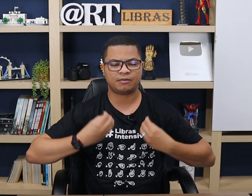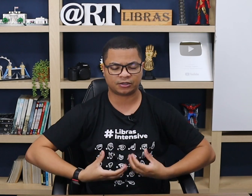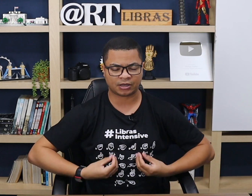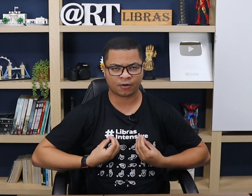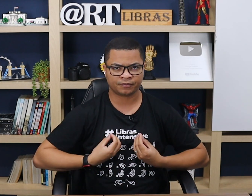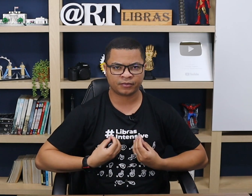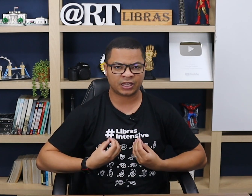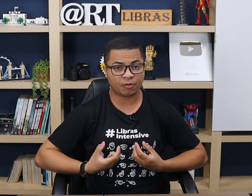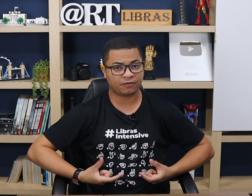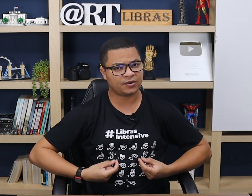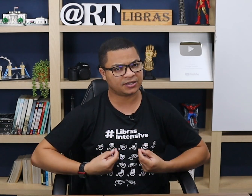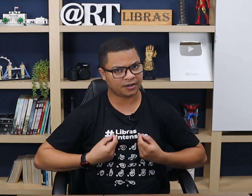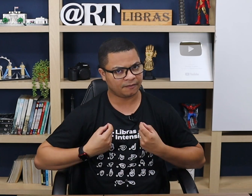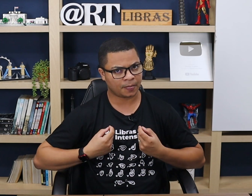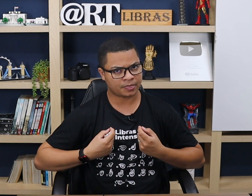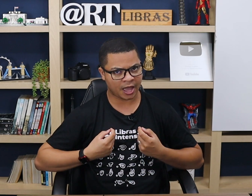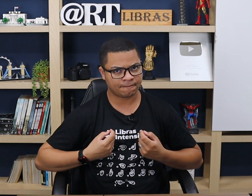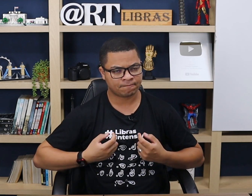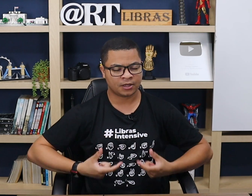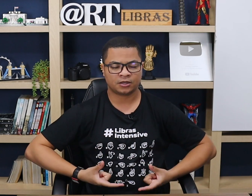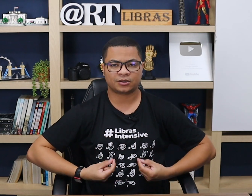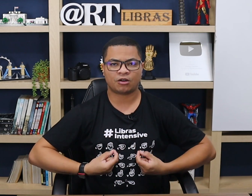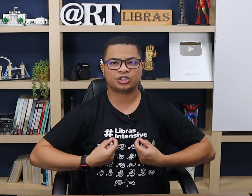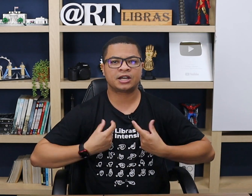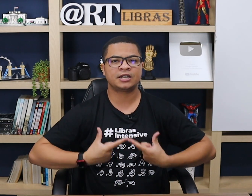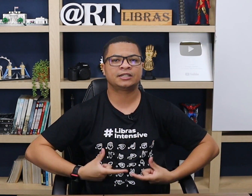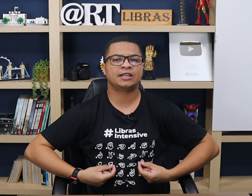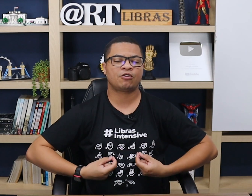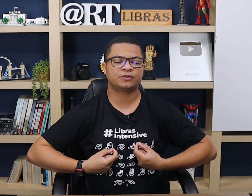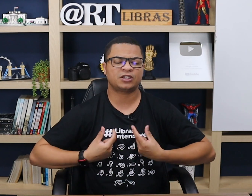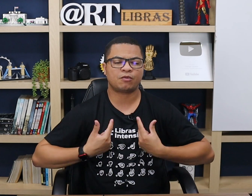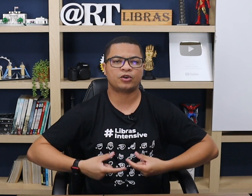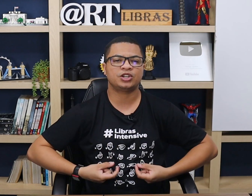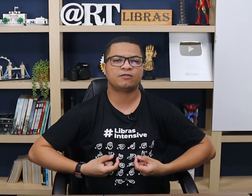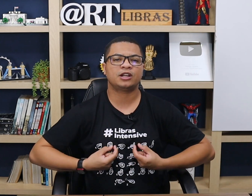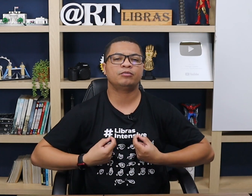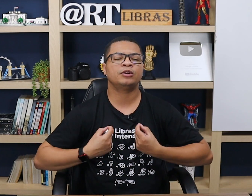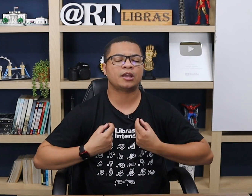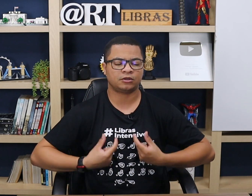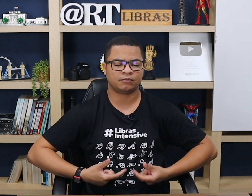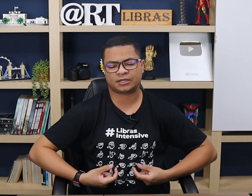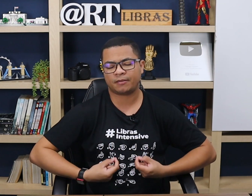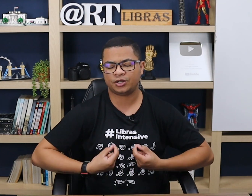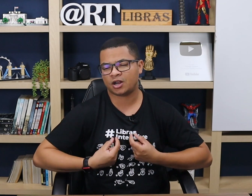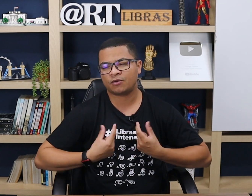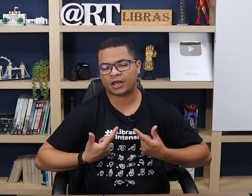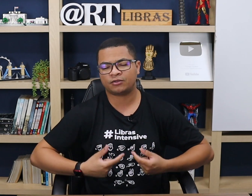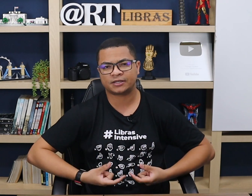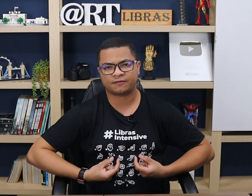o pac-man mesmo tá bom eu prefiro assim tá é o sinal de câncer é como se fosse alguma coisa devorando por dentro basicamente é o que a doença